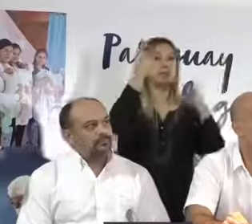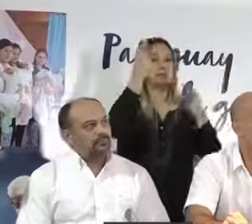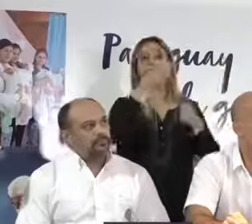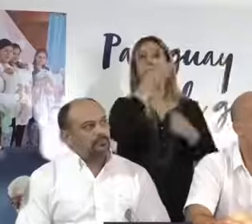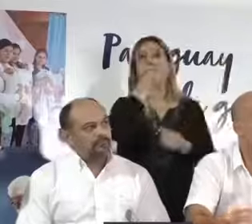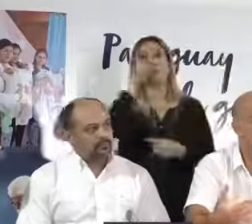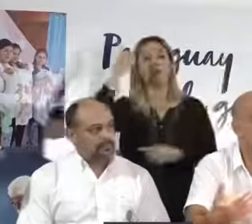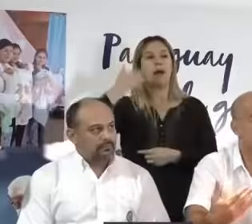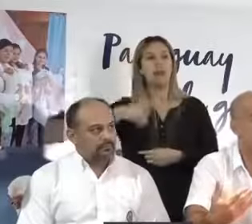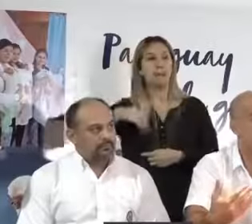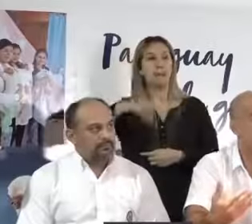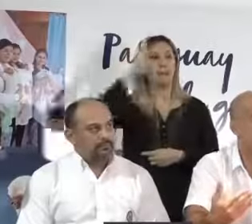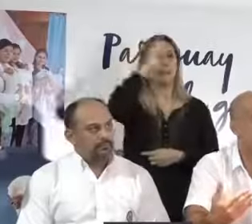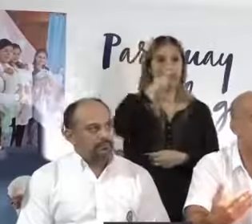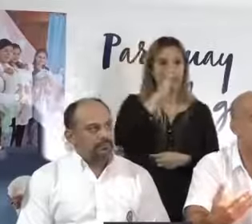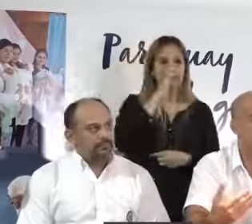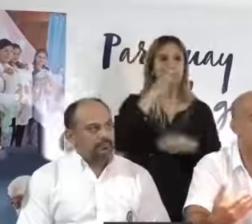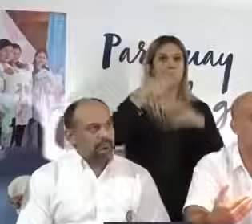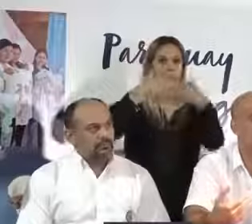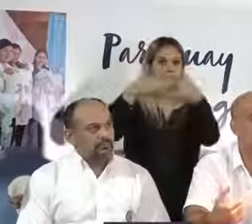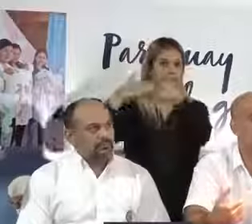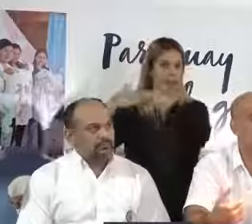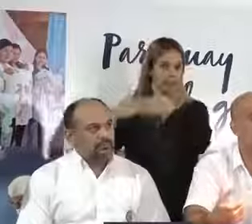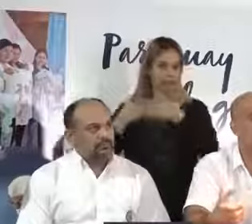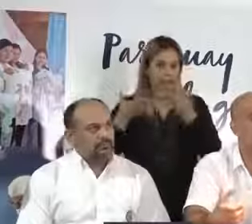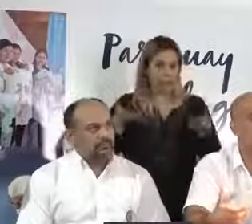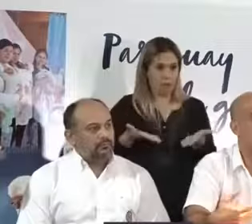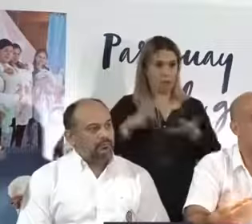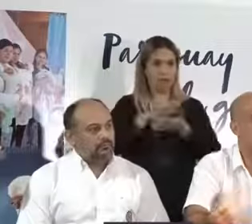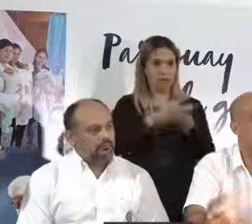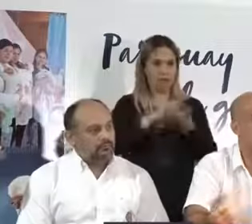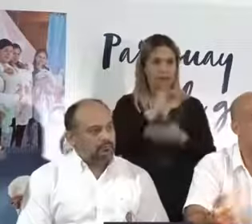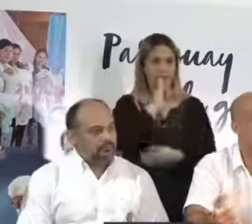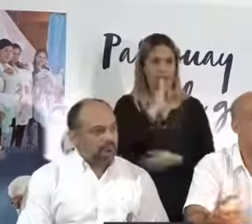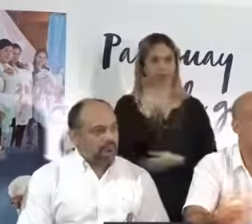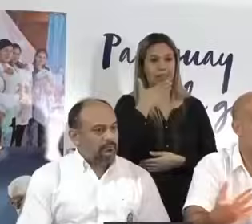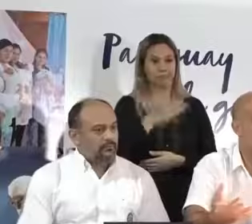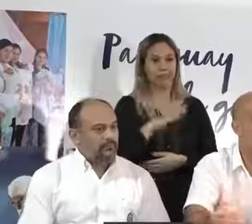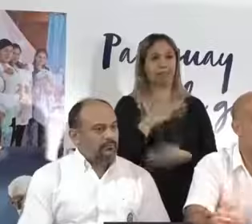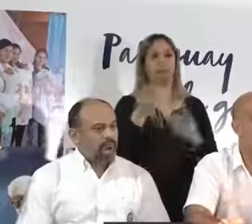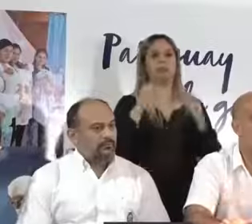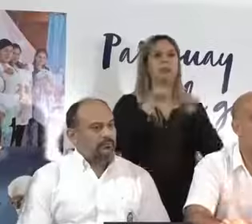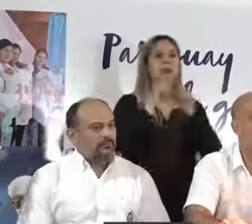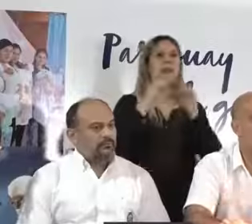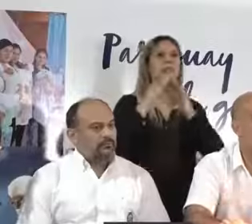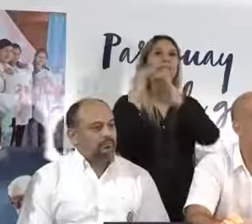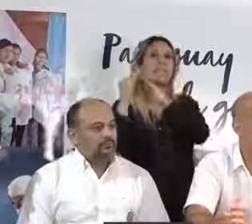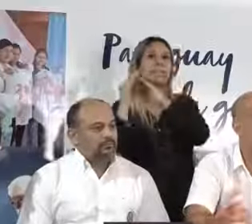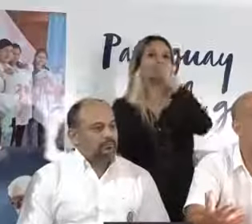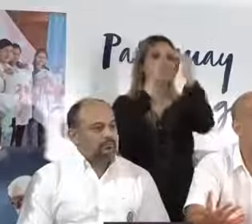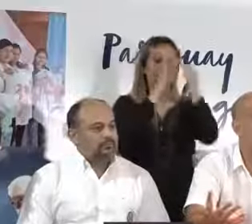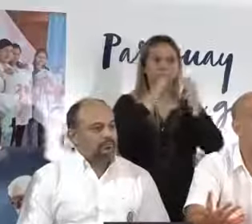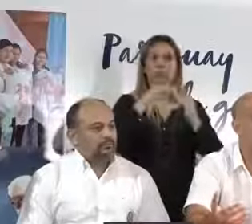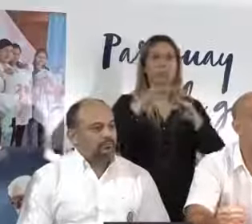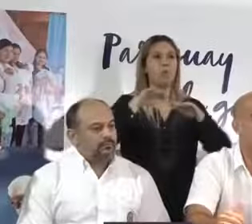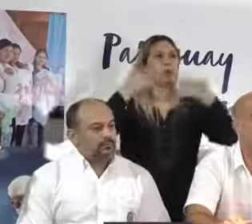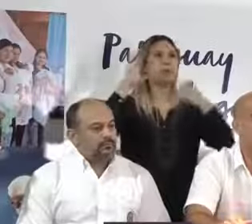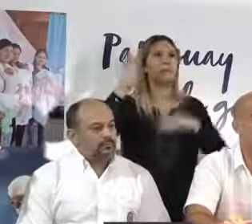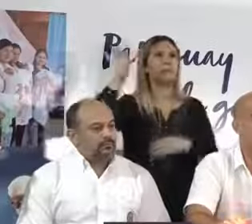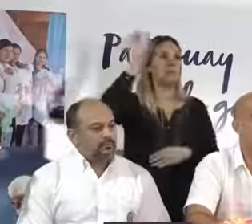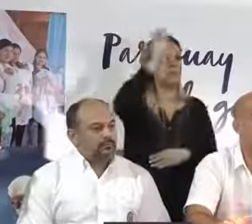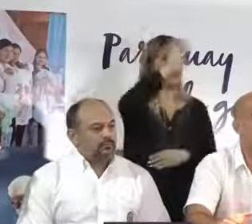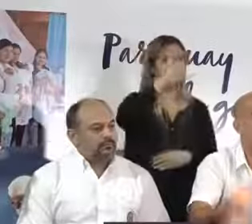Argentina y Brasil, esa es la situación por el momento. Tanto todos nuestros vecinos y todo como región y cualquiera de los